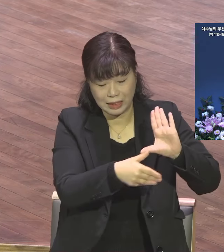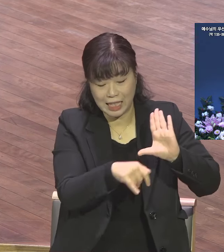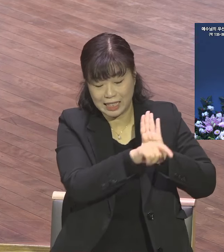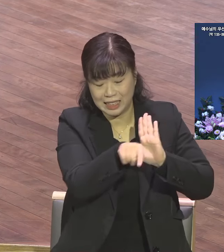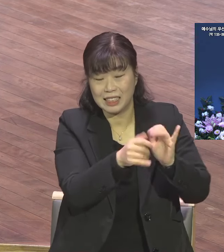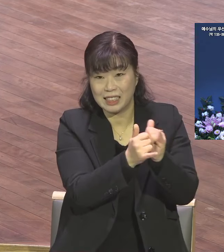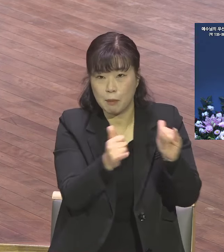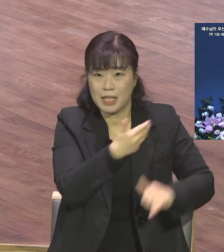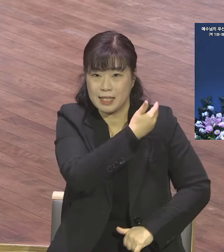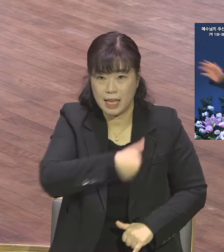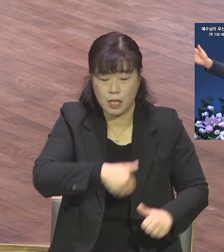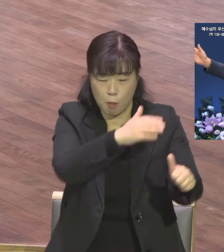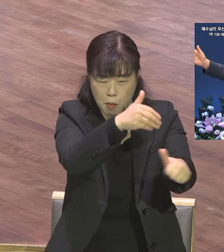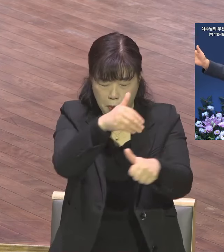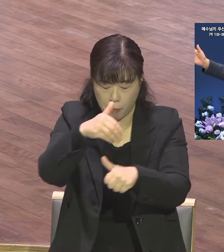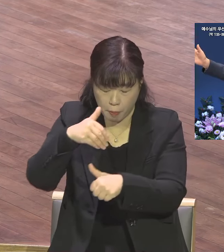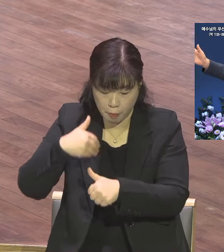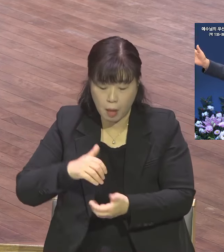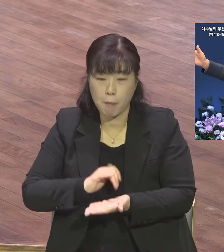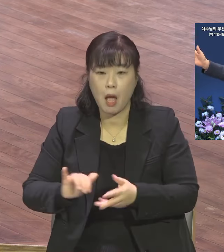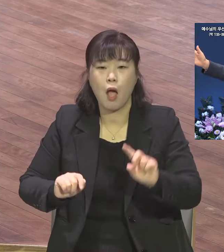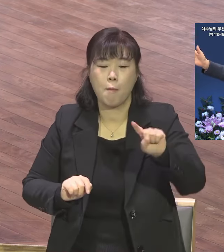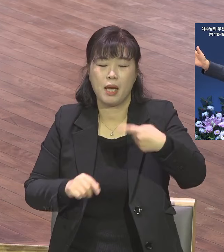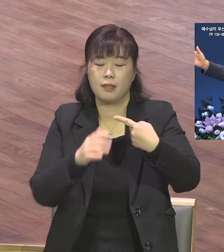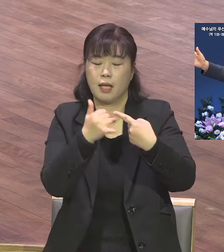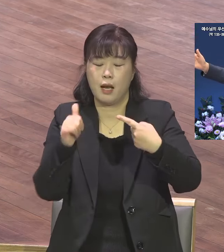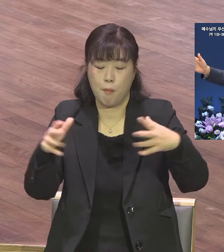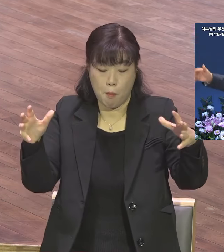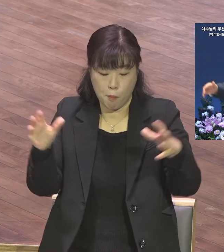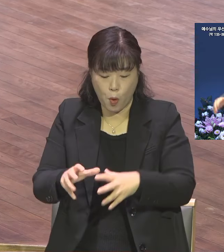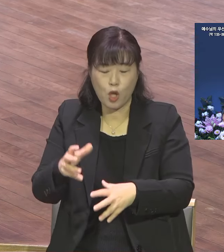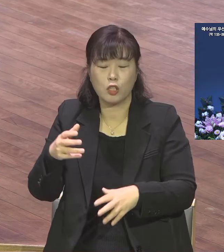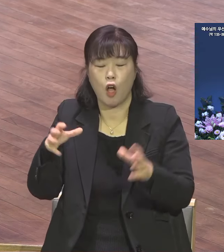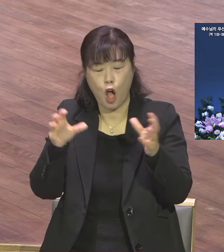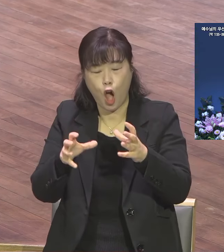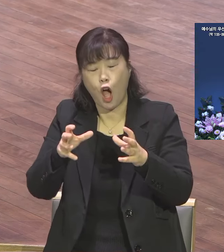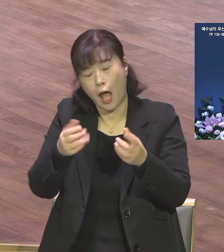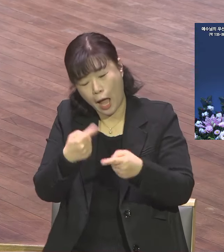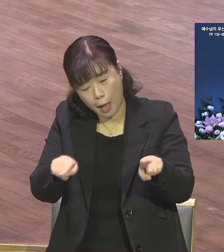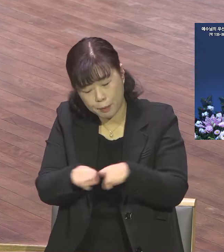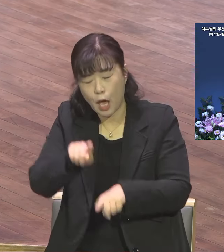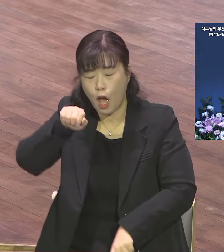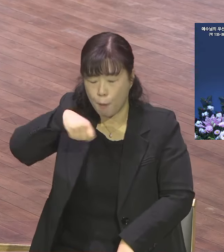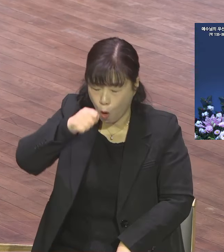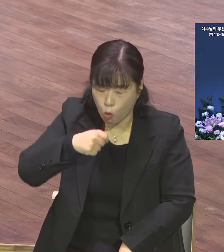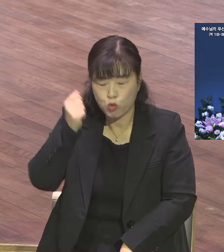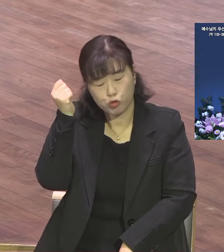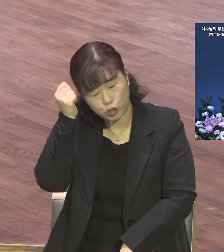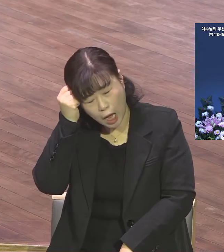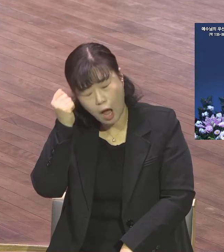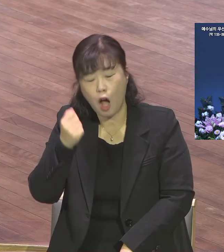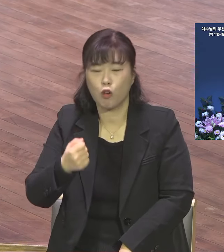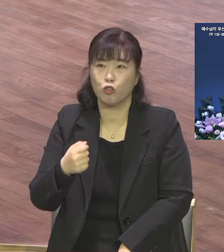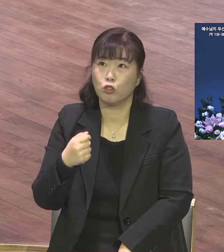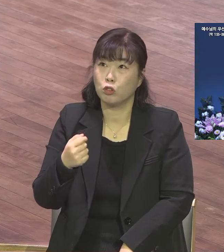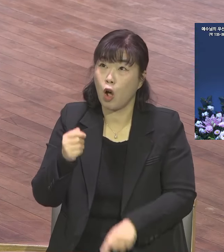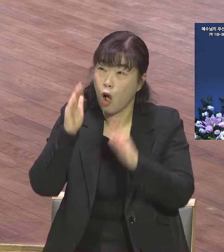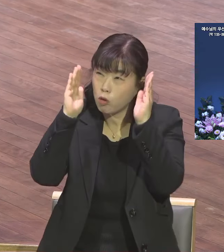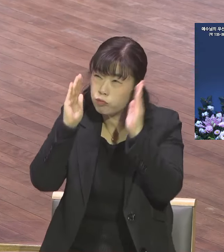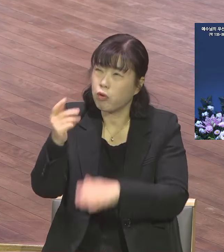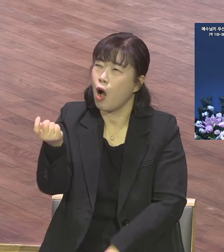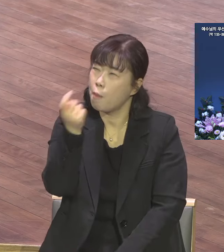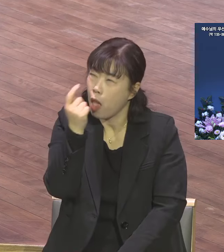먹고 자고 하면서 훈련시기가 보내는 거예요. 그 현장으로. 그게 진짜 아니에요. 근데 그래서 알루티신에